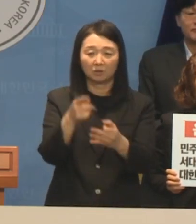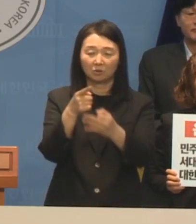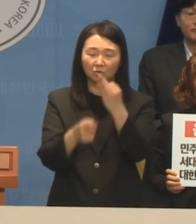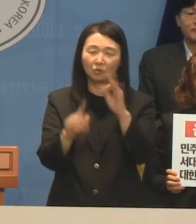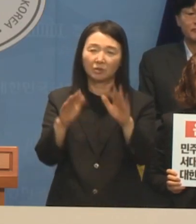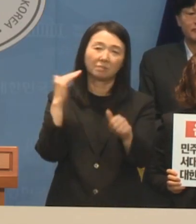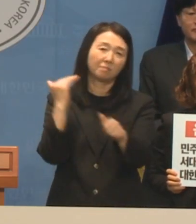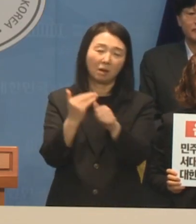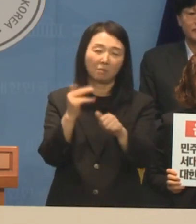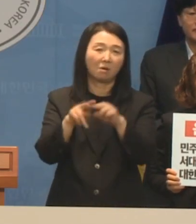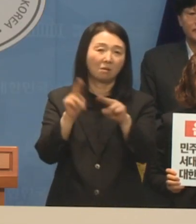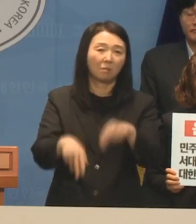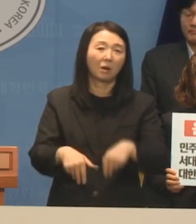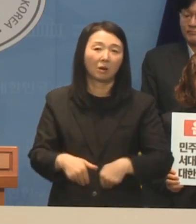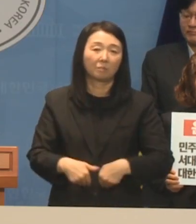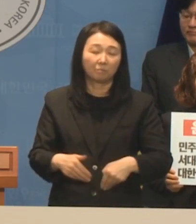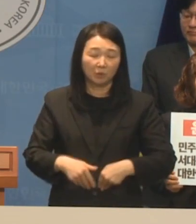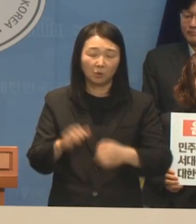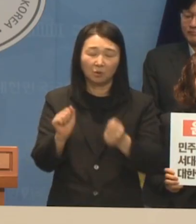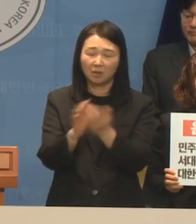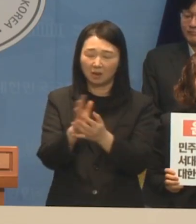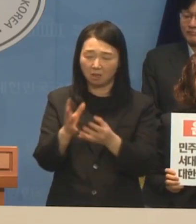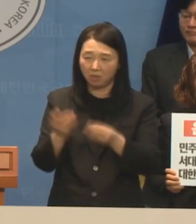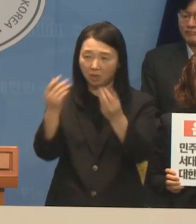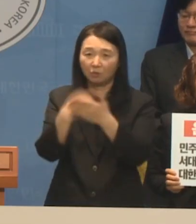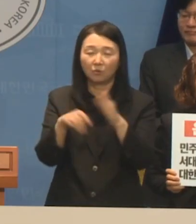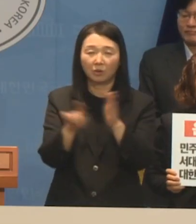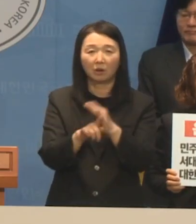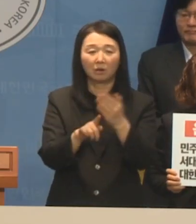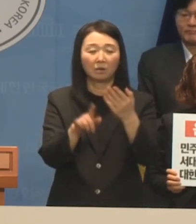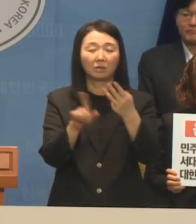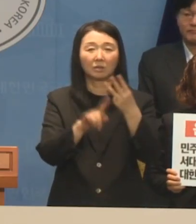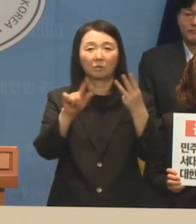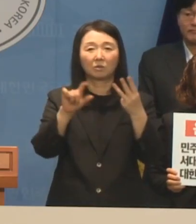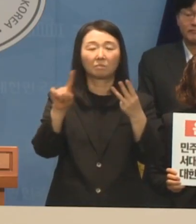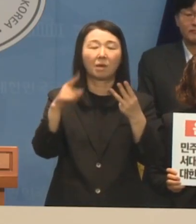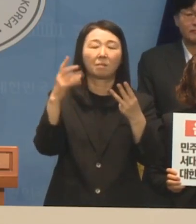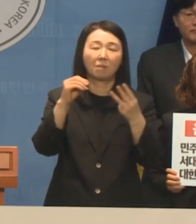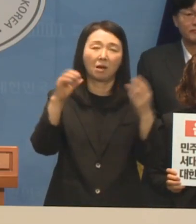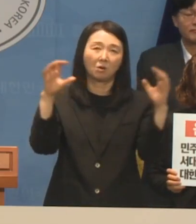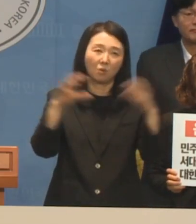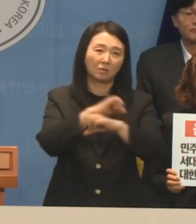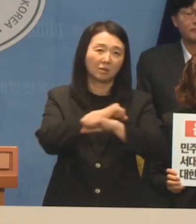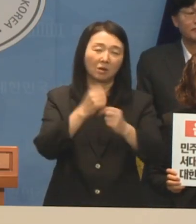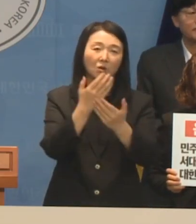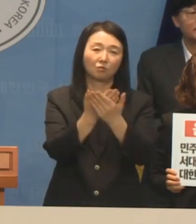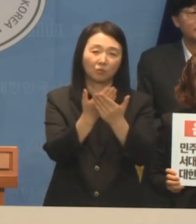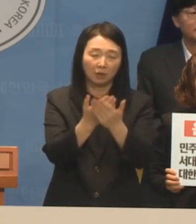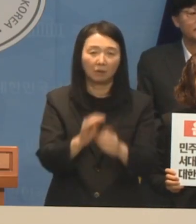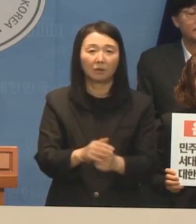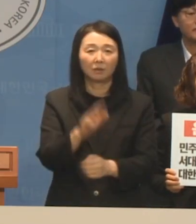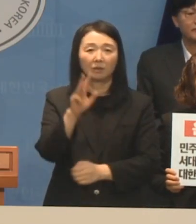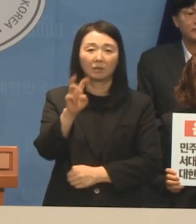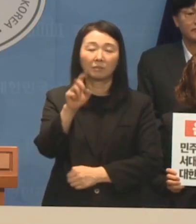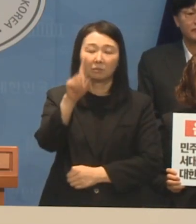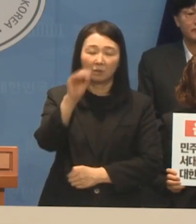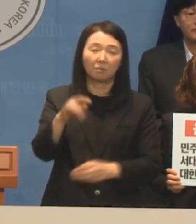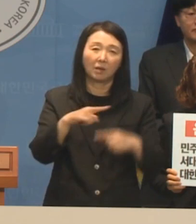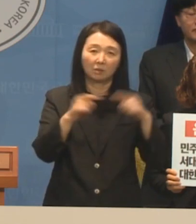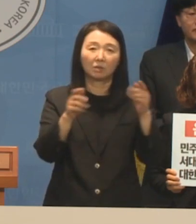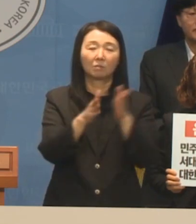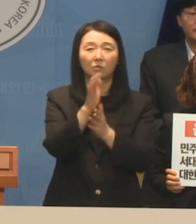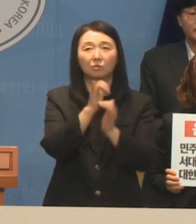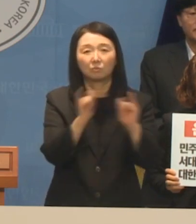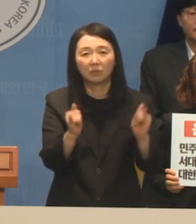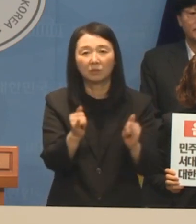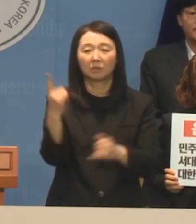즉각 파면과 내란 세력 청산을 위해 3월 15일 100만 광장을 열어주십시오. 31만 서대문 주민과 1000만